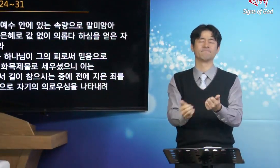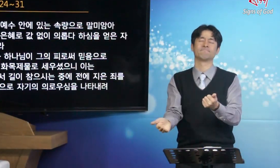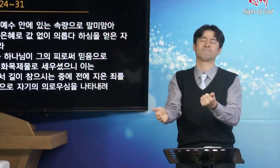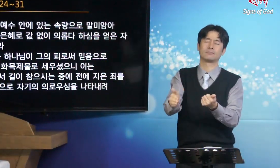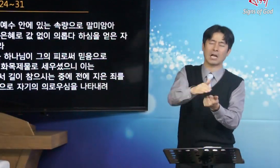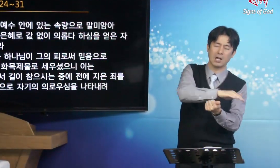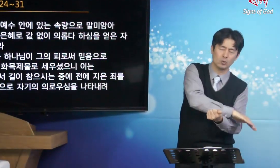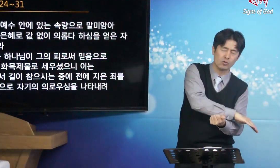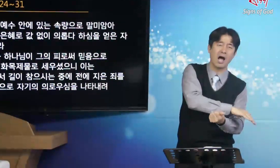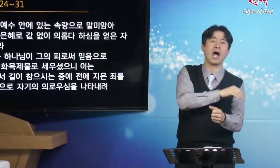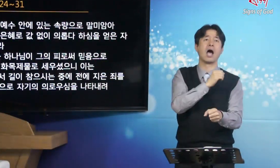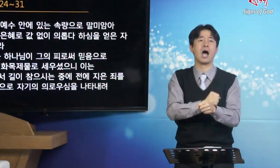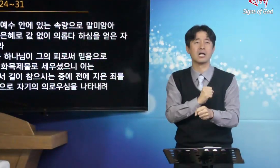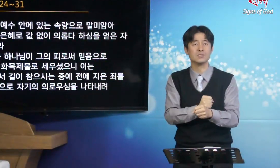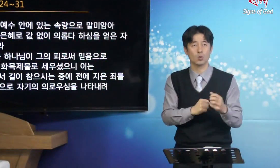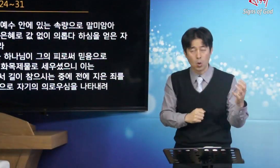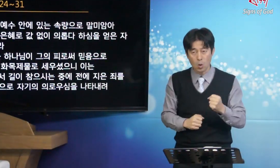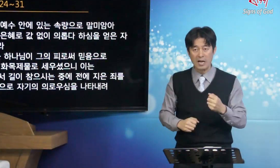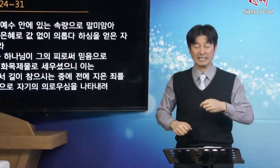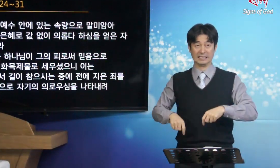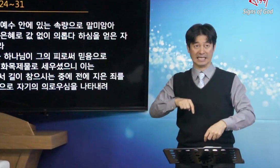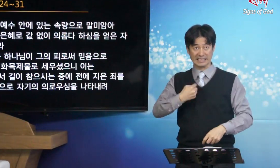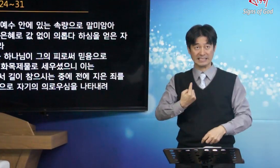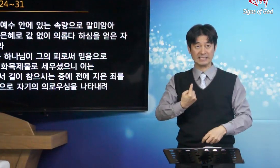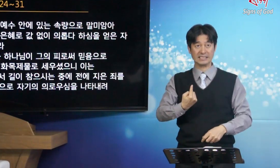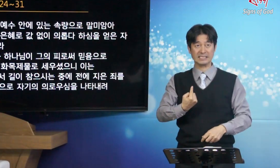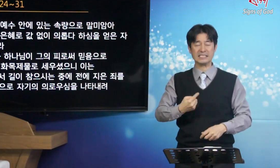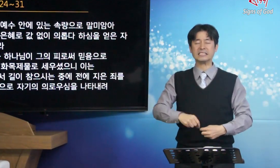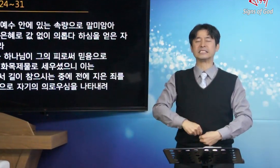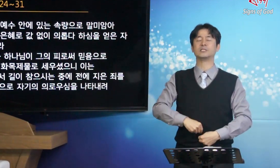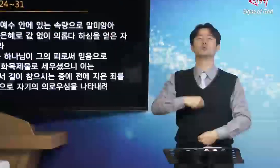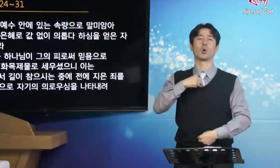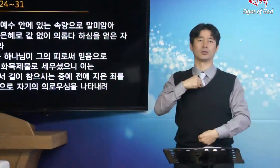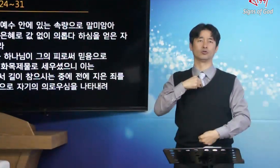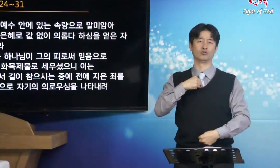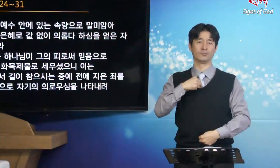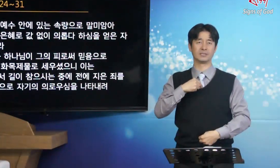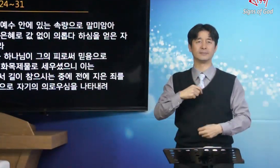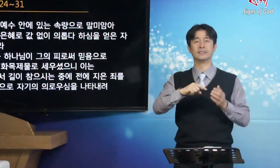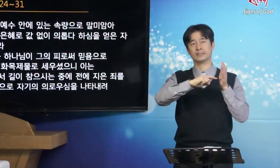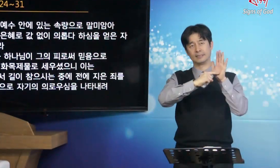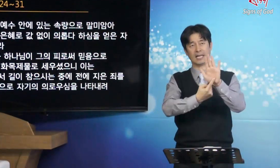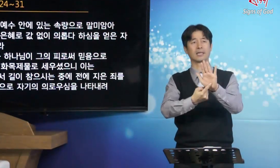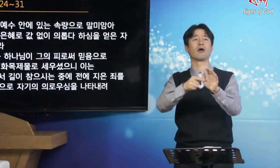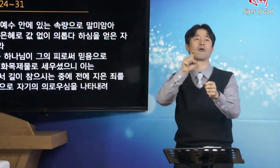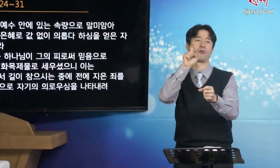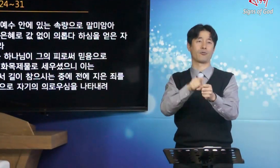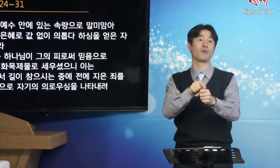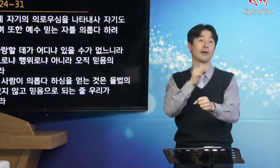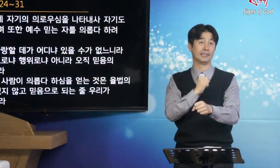죄를 간과하심으로 자기의 의로우심을 나타내려